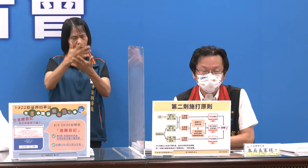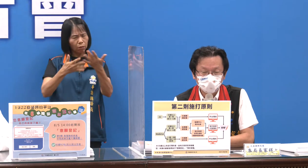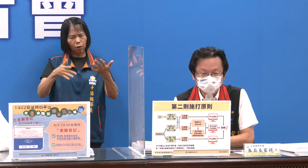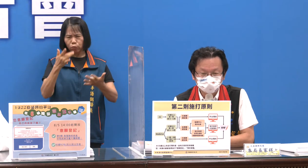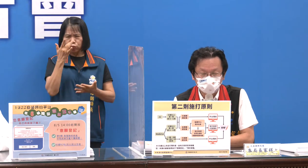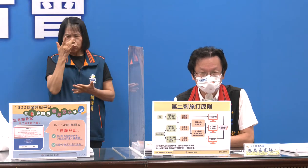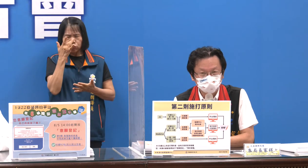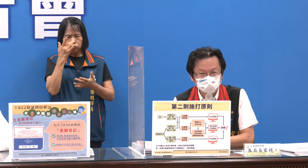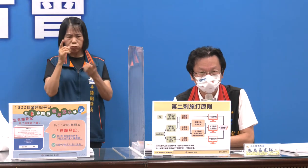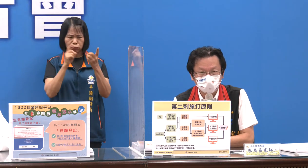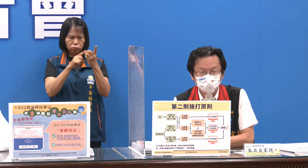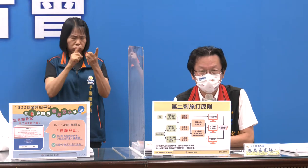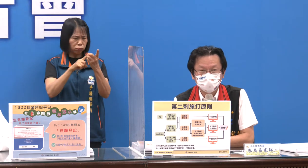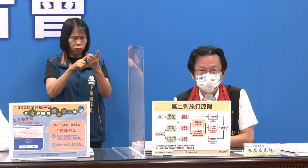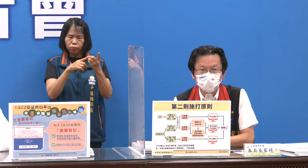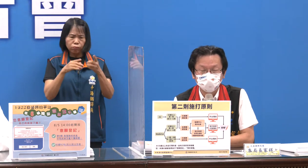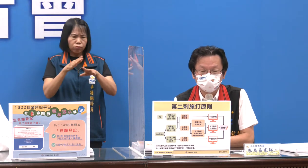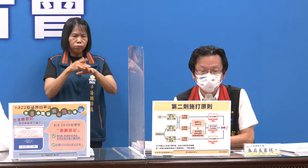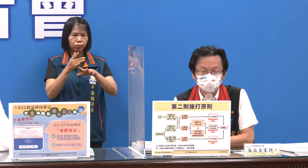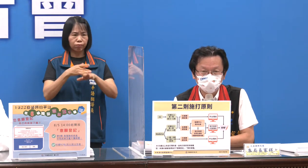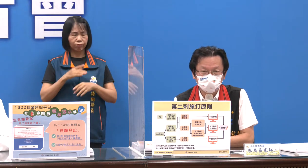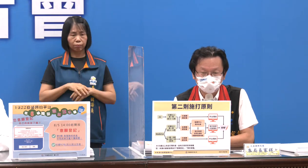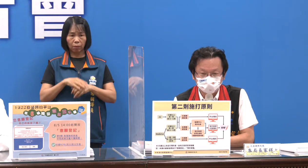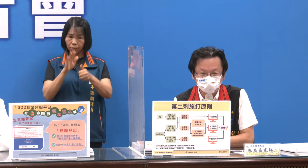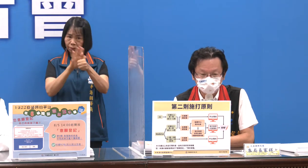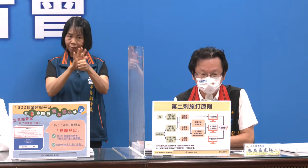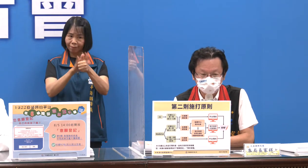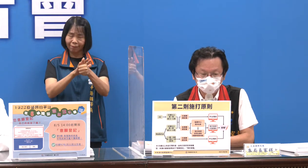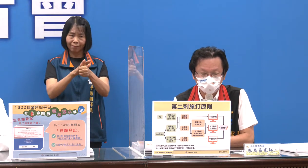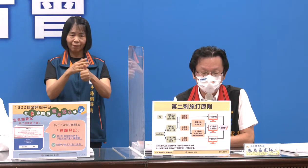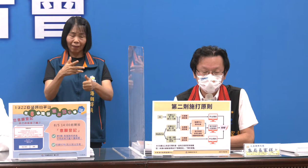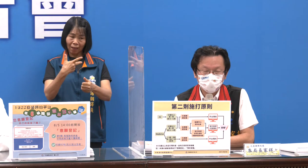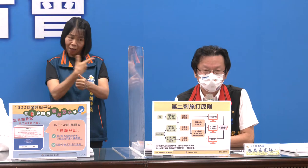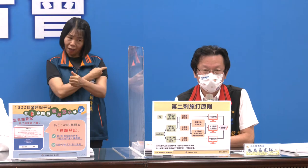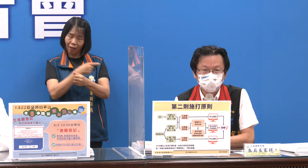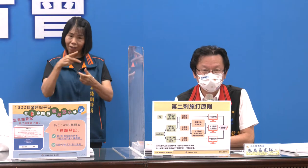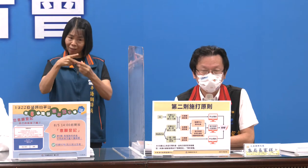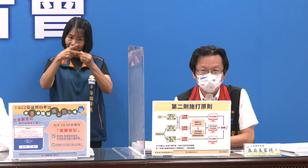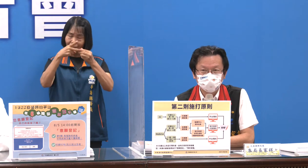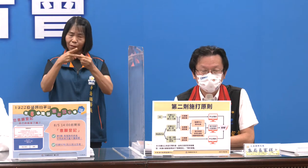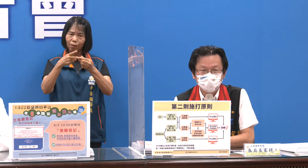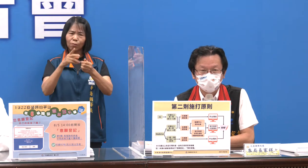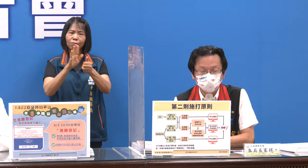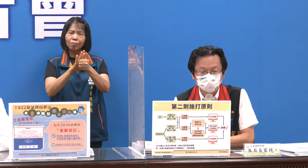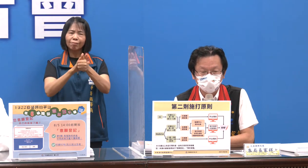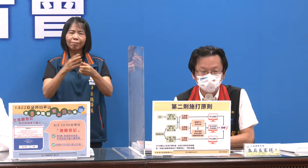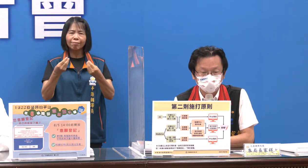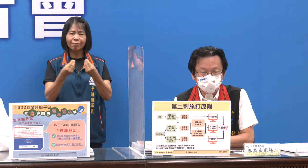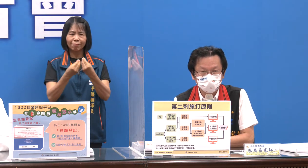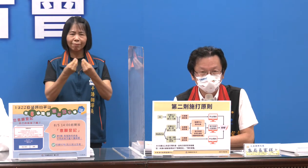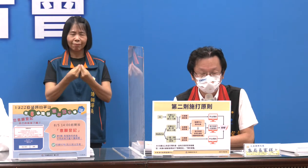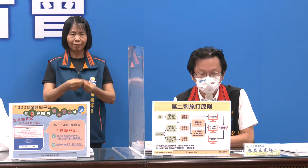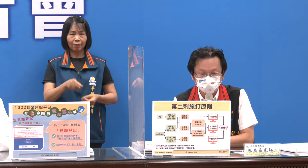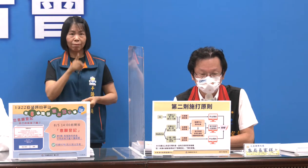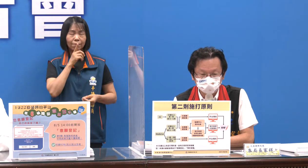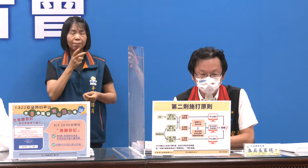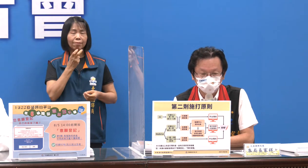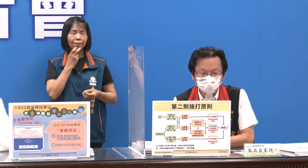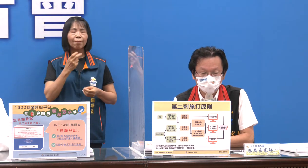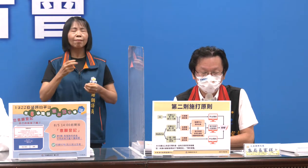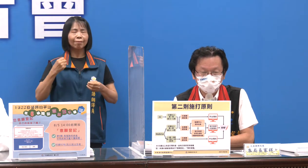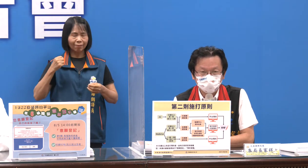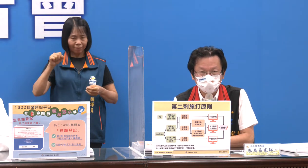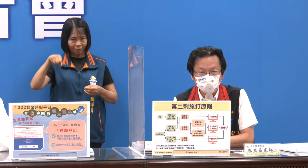去帮助他、协助他，那能够顺利的打到第二剂哈？所以目前中央同意用双轨的